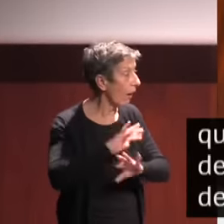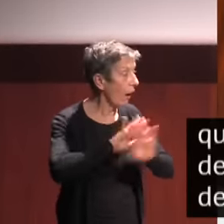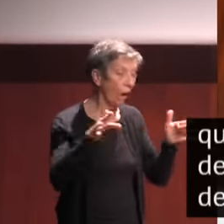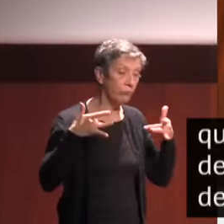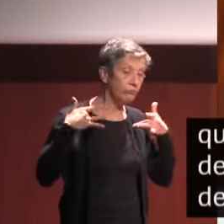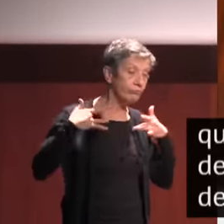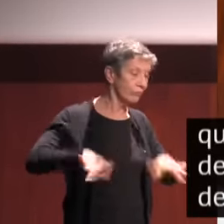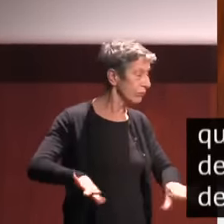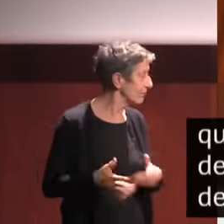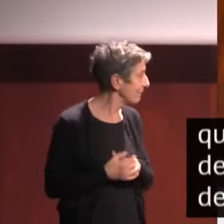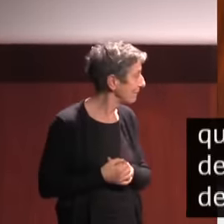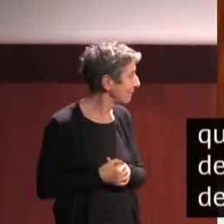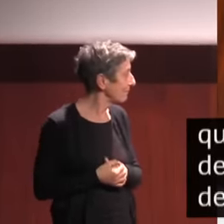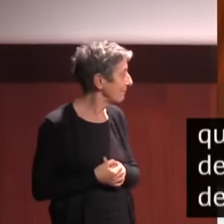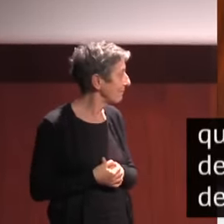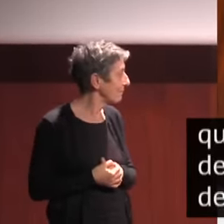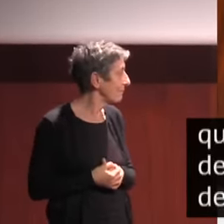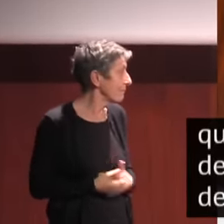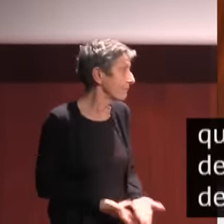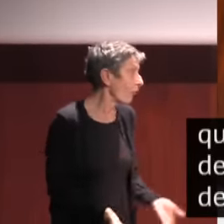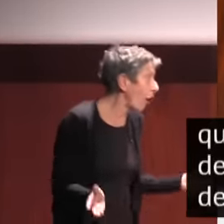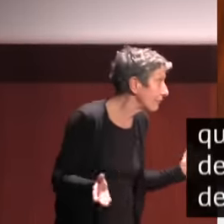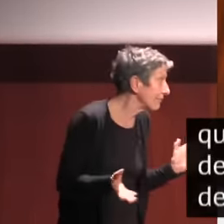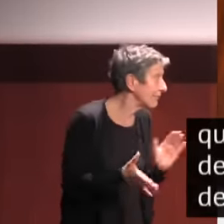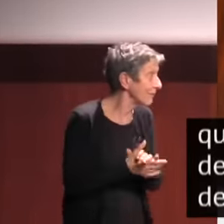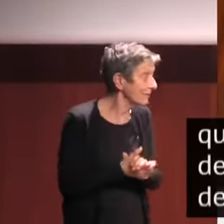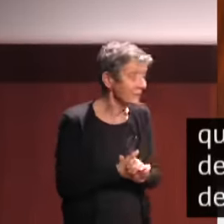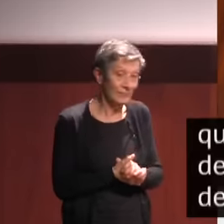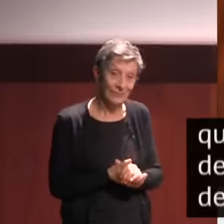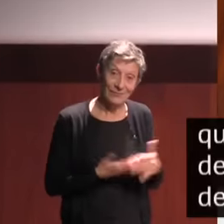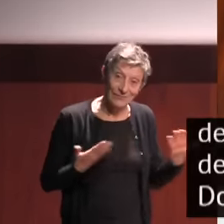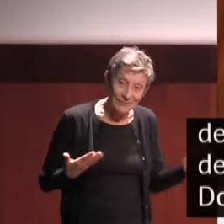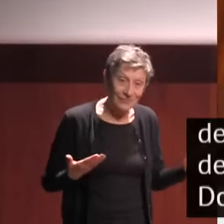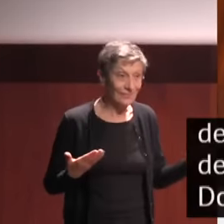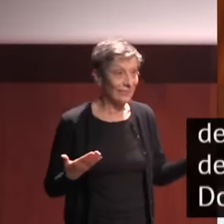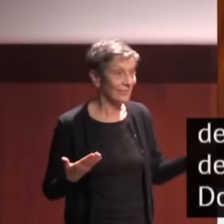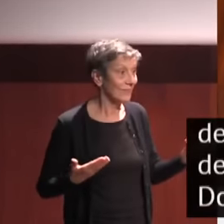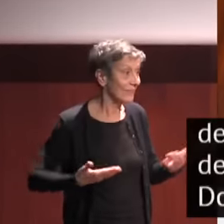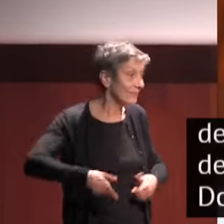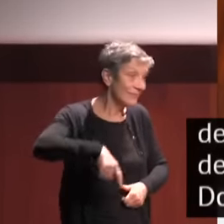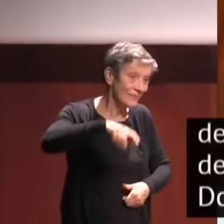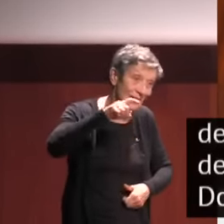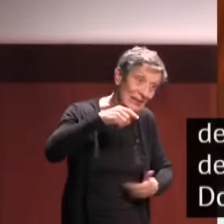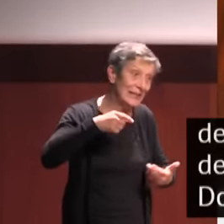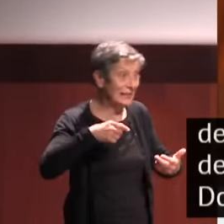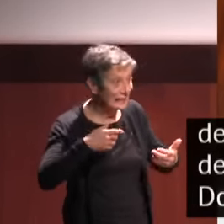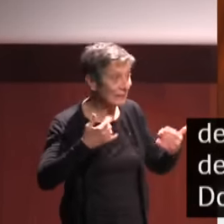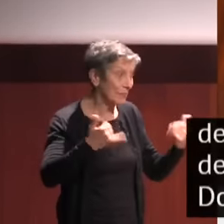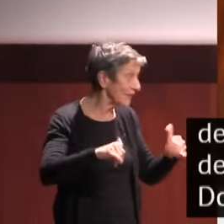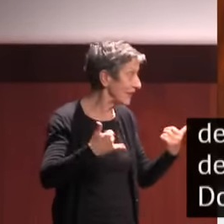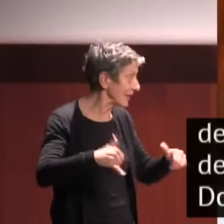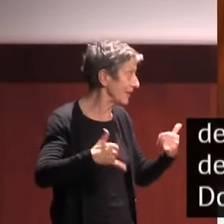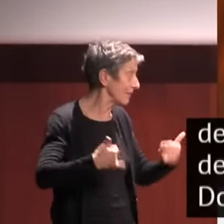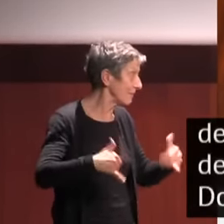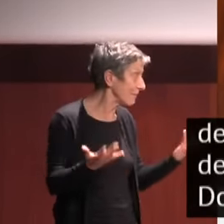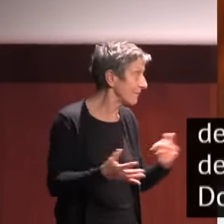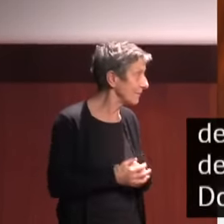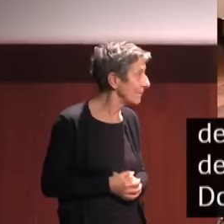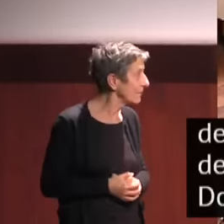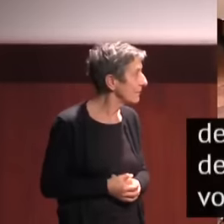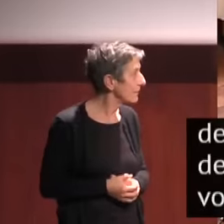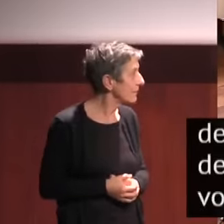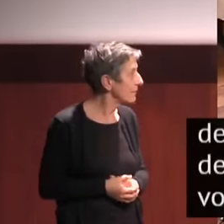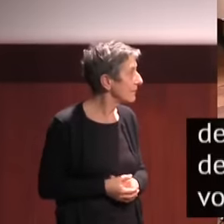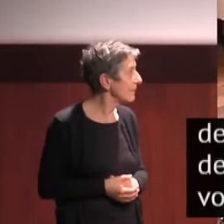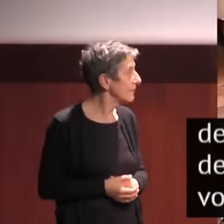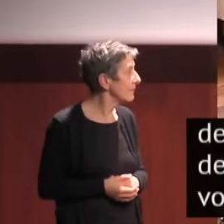pas. » Voilà. Continuez donc on a encore du chemin à faire. Alors, convaincre les